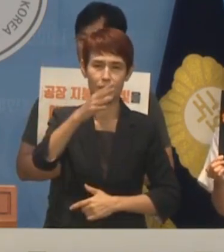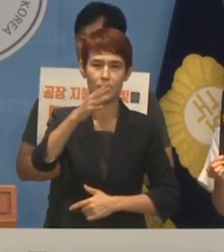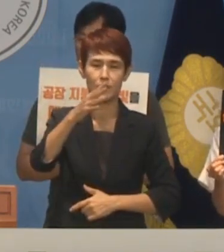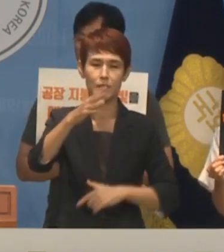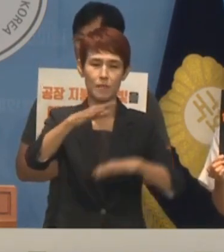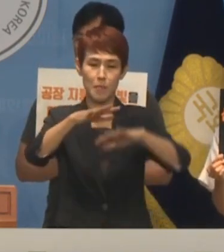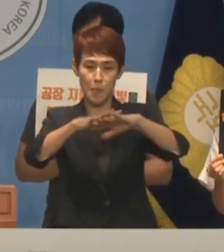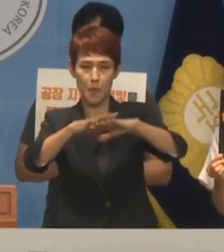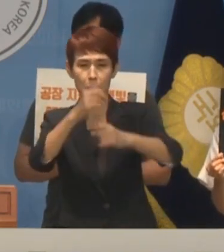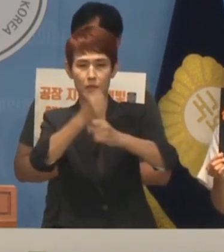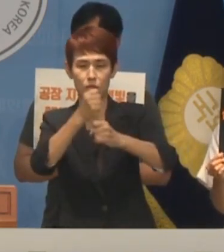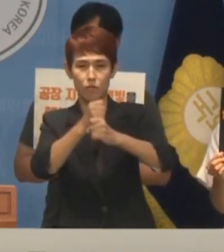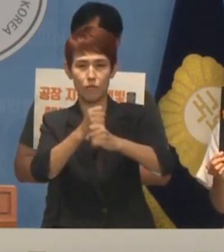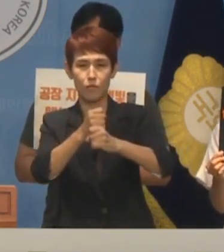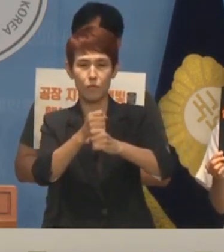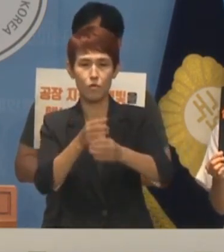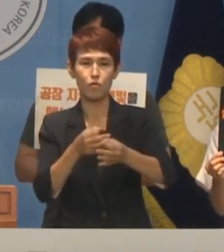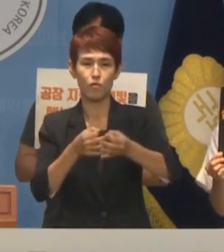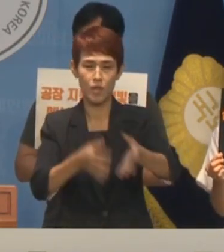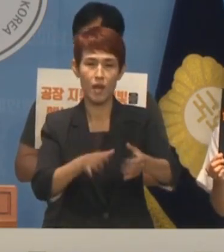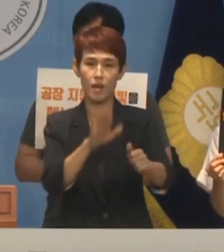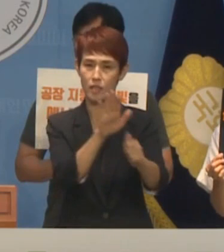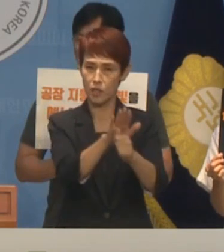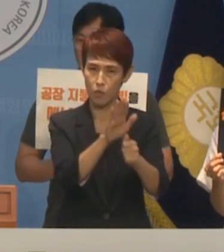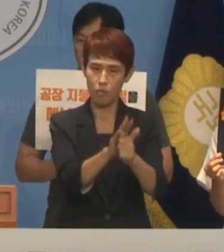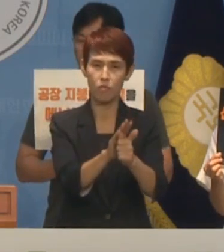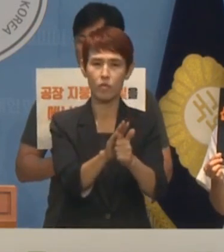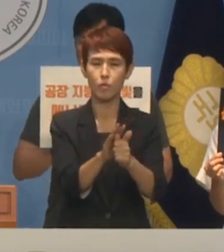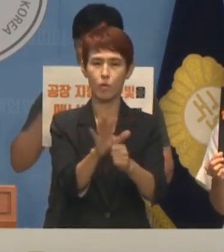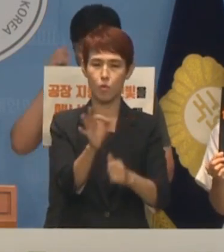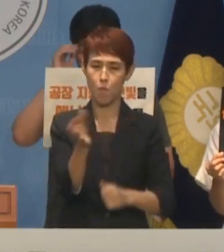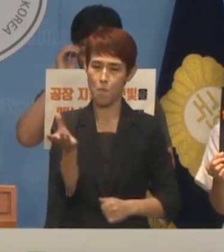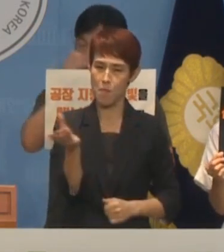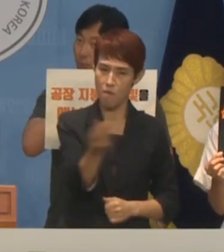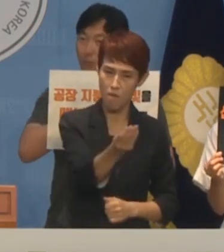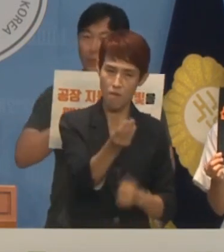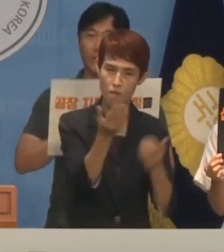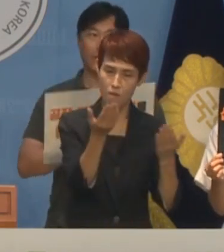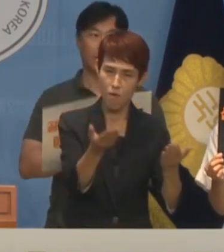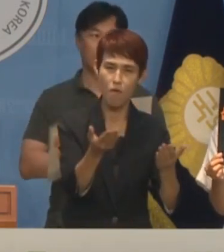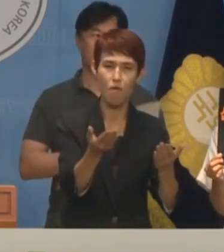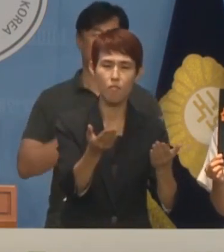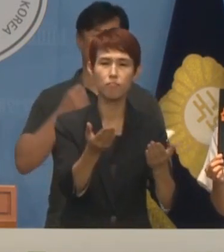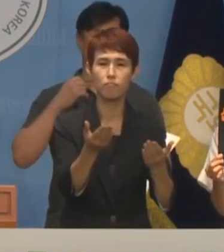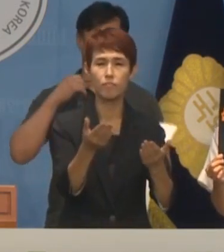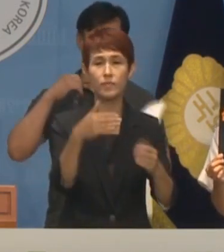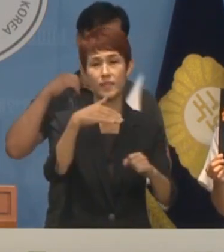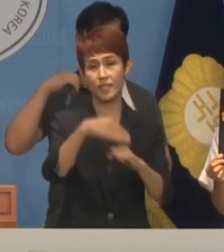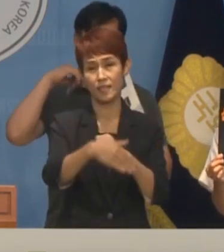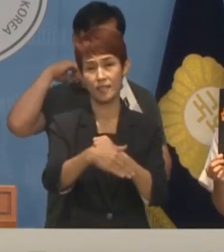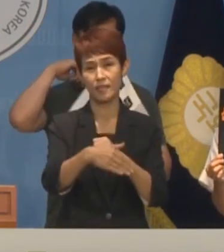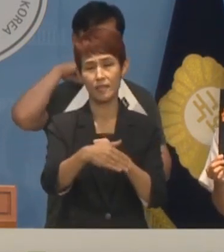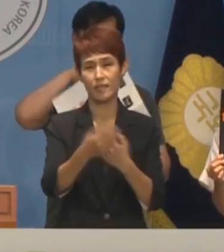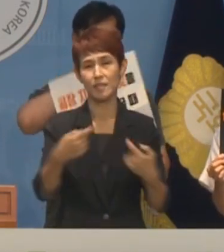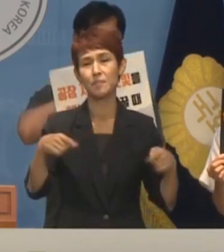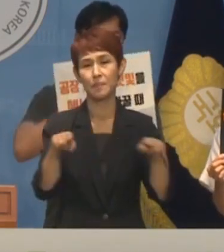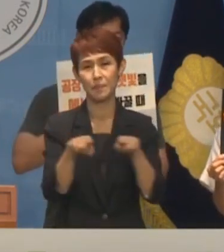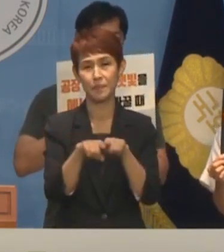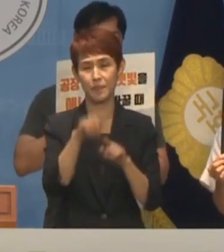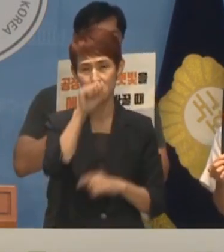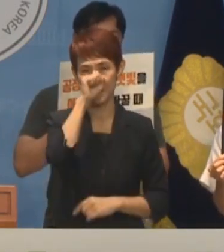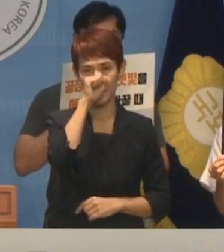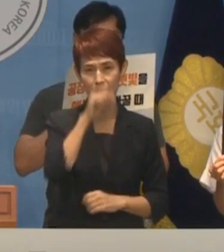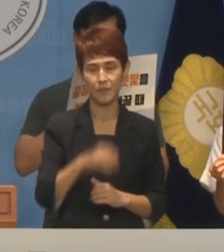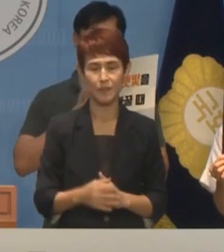대한 투자를 지원한다든지 여러 가지 융자 제도를 마련한다든지 함으로써 보완적인 조치를 같이 함으로써